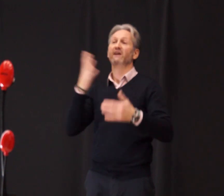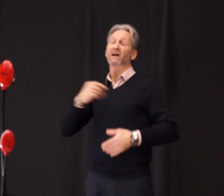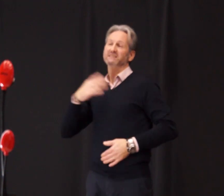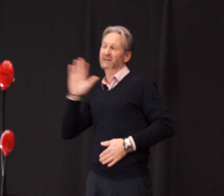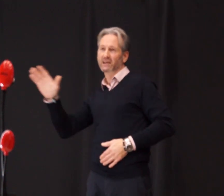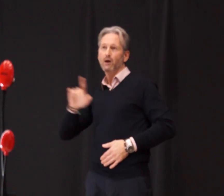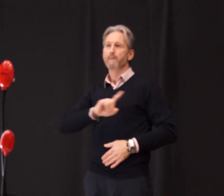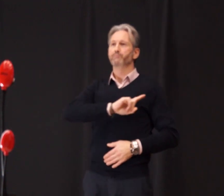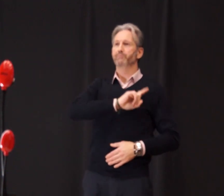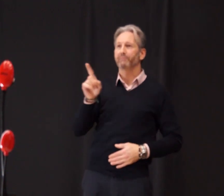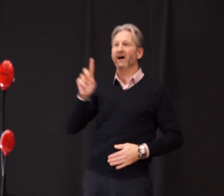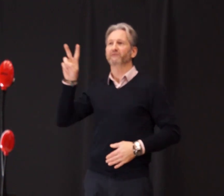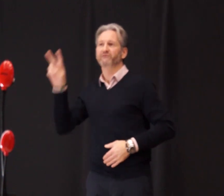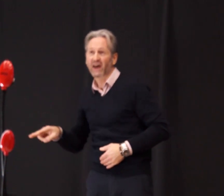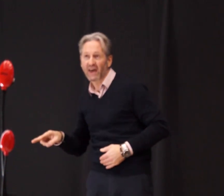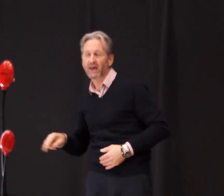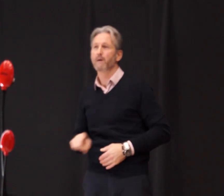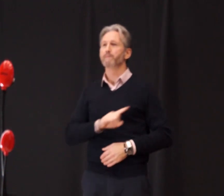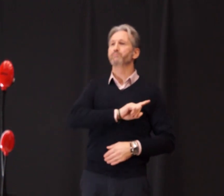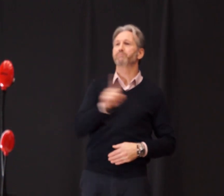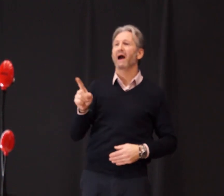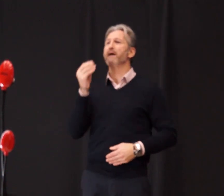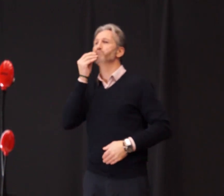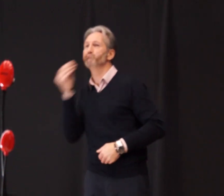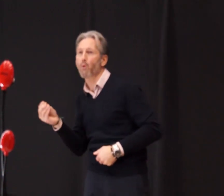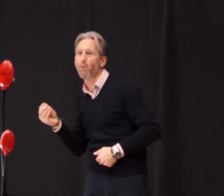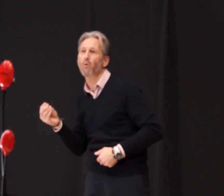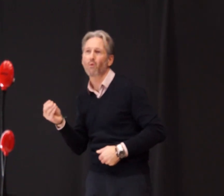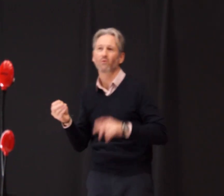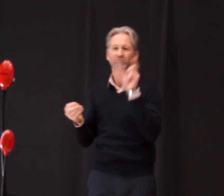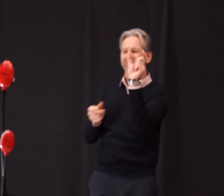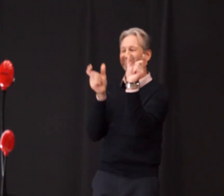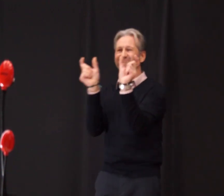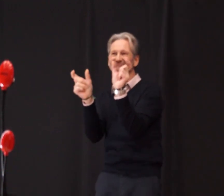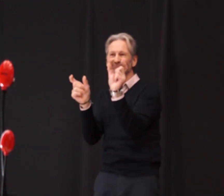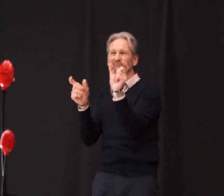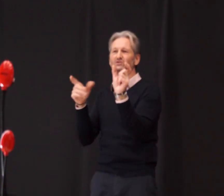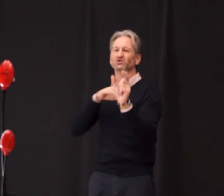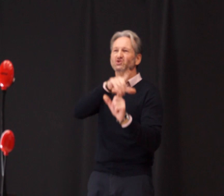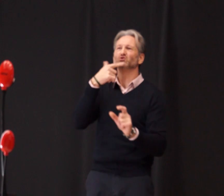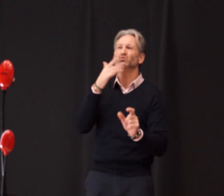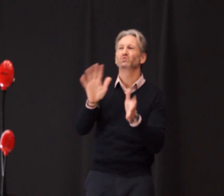c'est en français, c'est quand on dit c'est pas vrai, c'est pas bon.